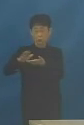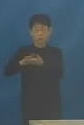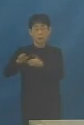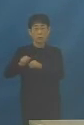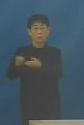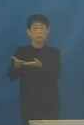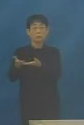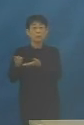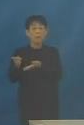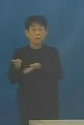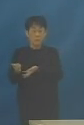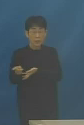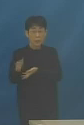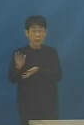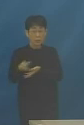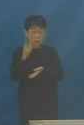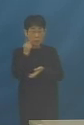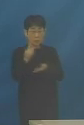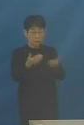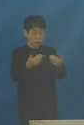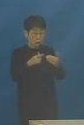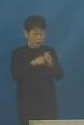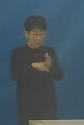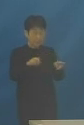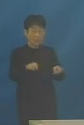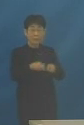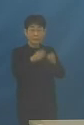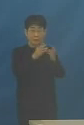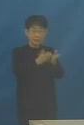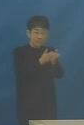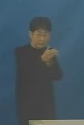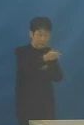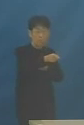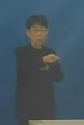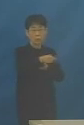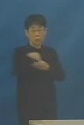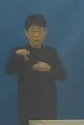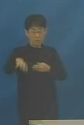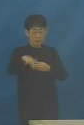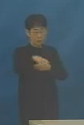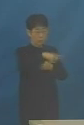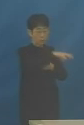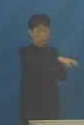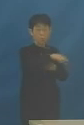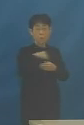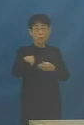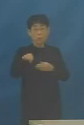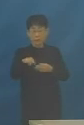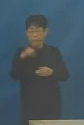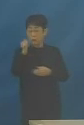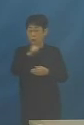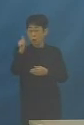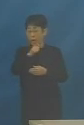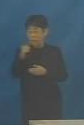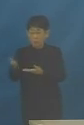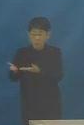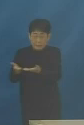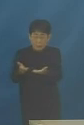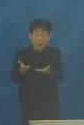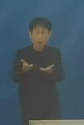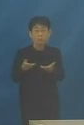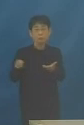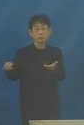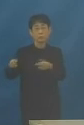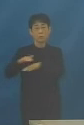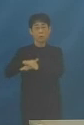えこのあの専門医療機関等中世のあのキーネーの方に紹介をしてもらうとでこれにより